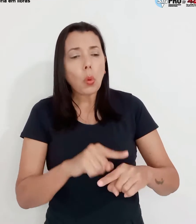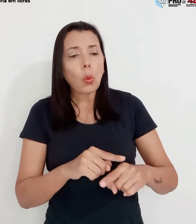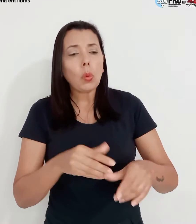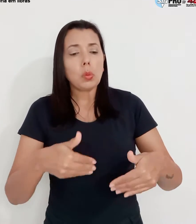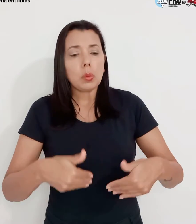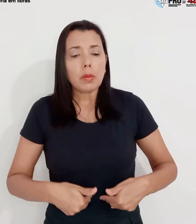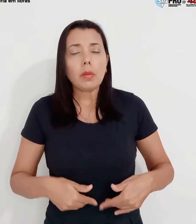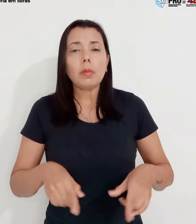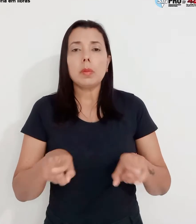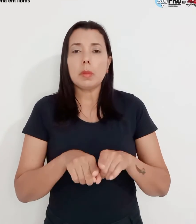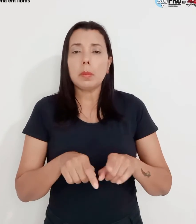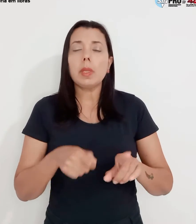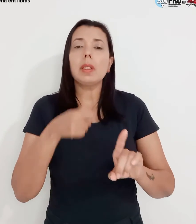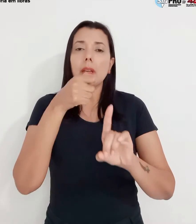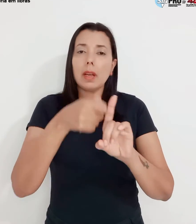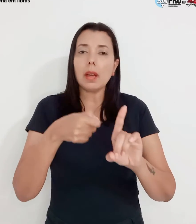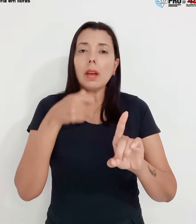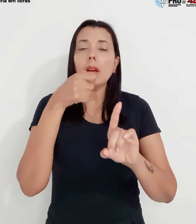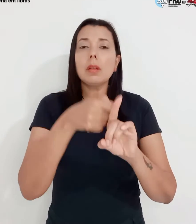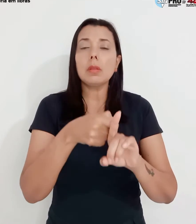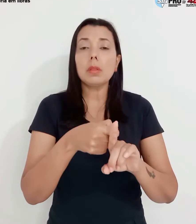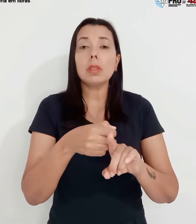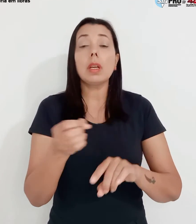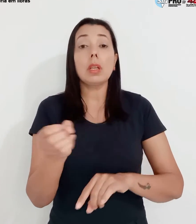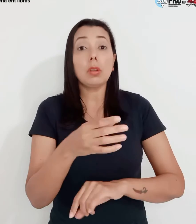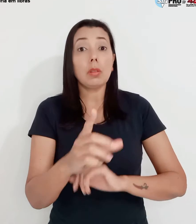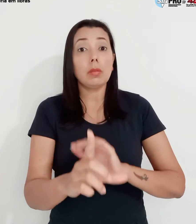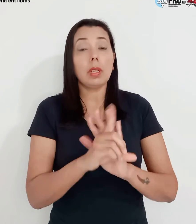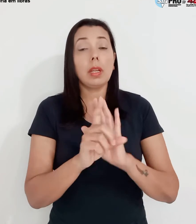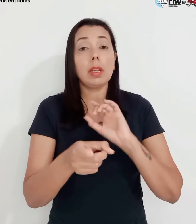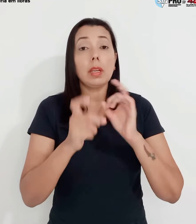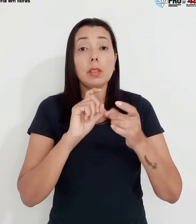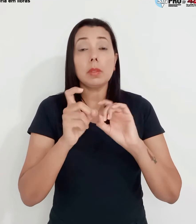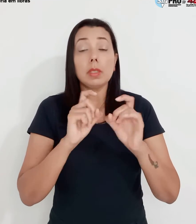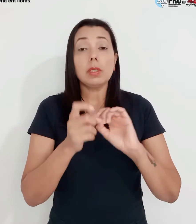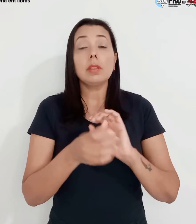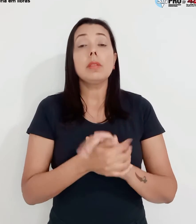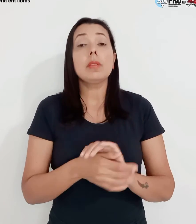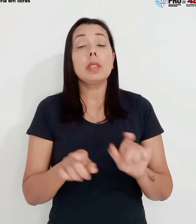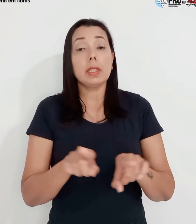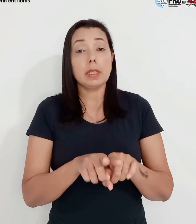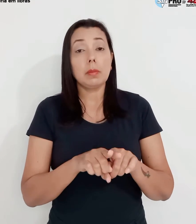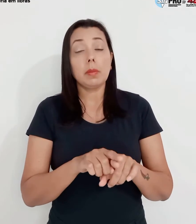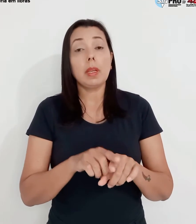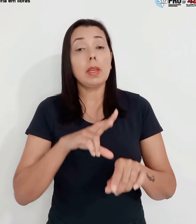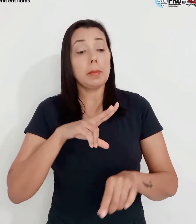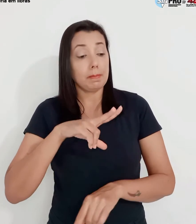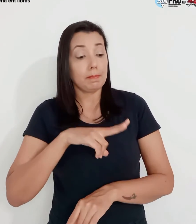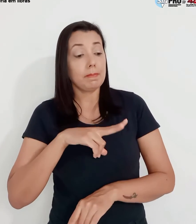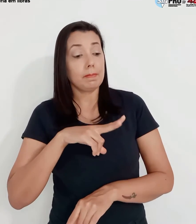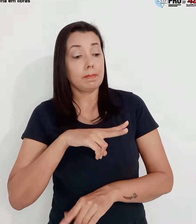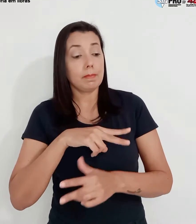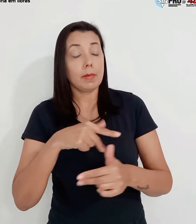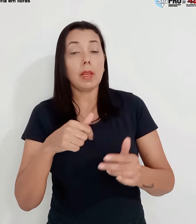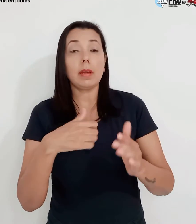além da luta contra a reforma administrativa e as privatizações das empresas